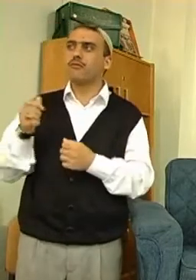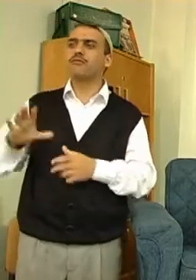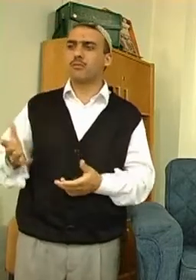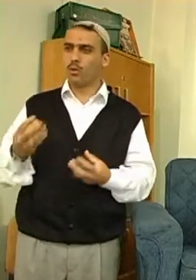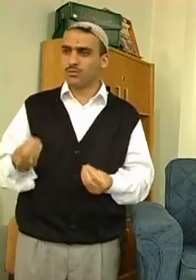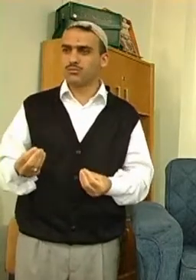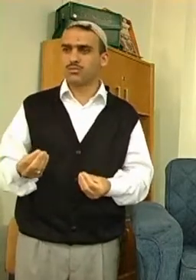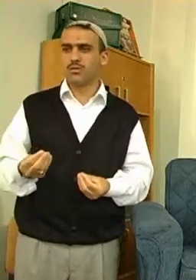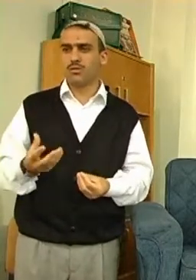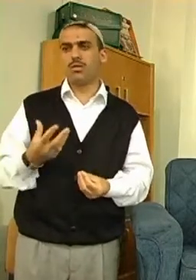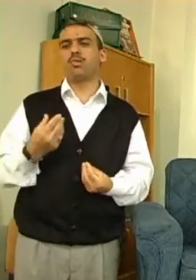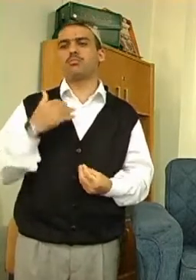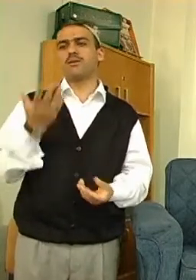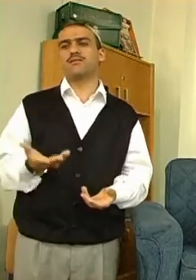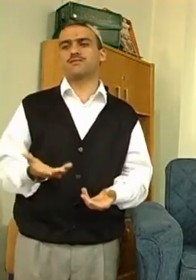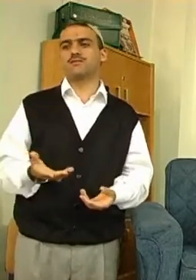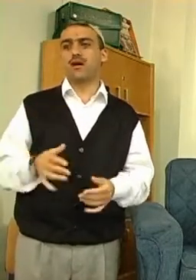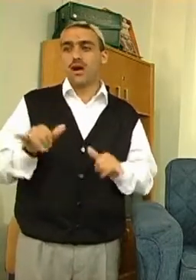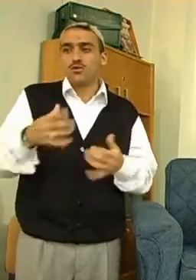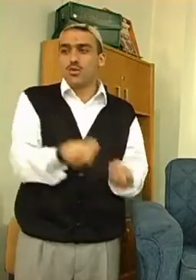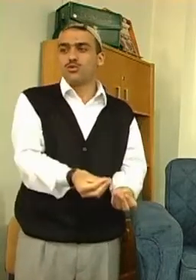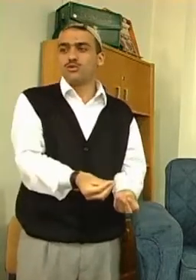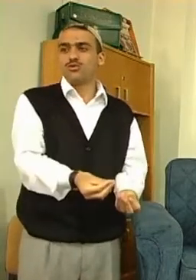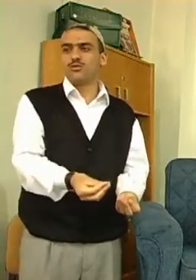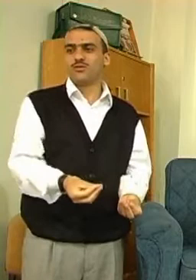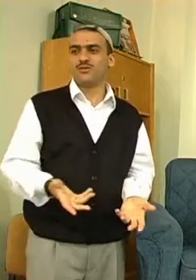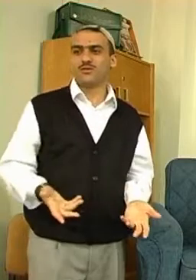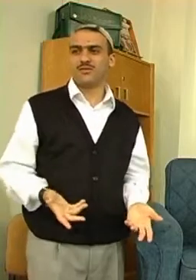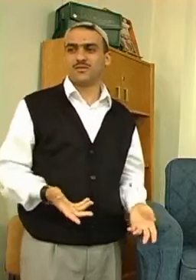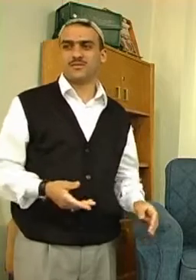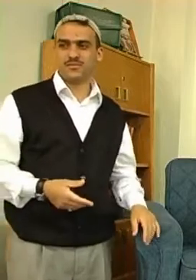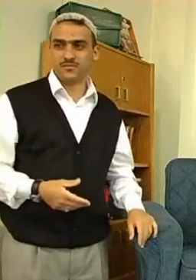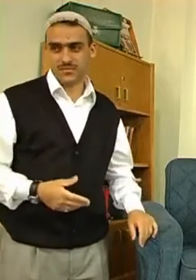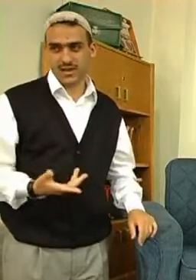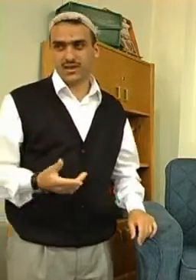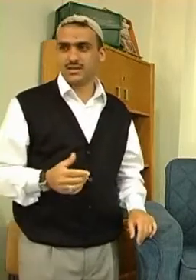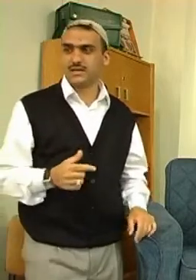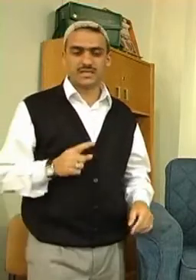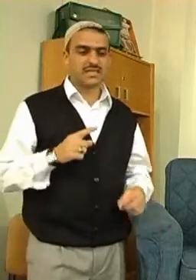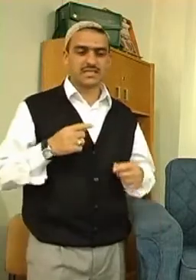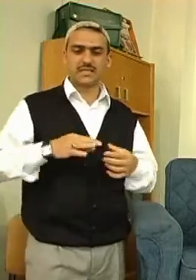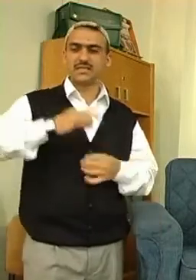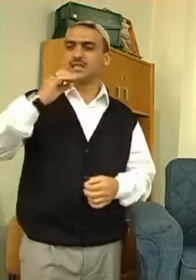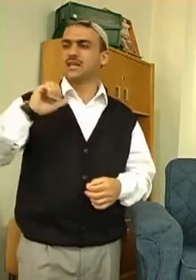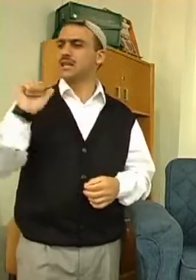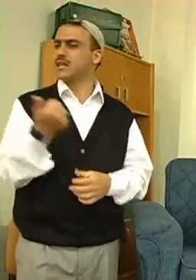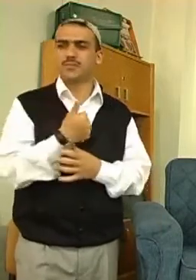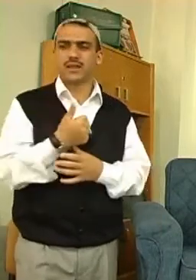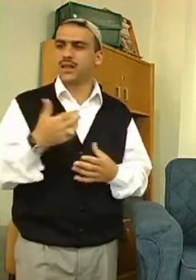Evet. İntisapla kazanıyor. O insaf kesilirse kıymetin maddesi itibariyle olur. Mesleği neyse, işi